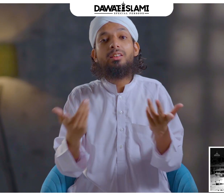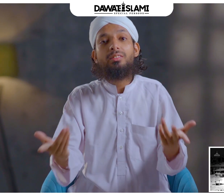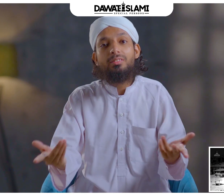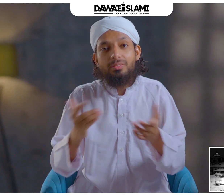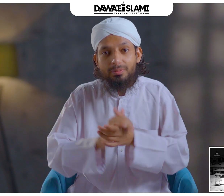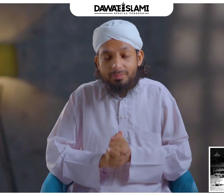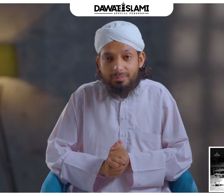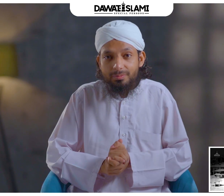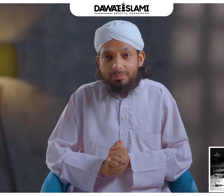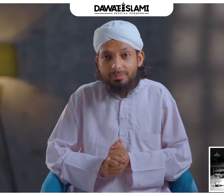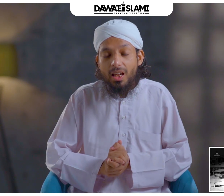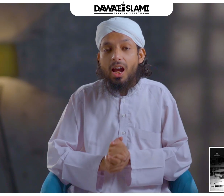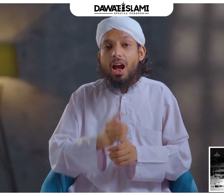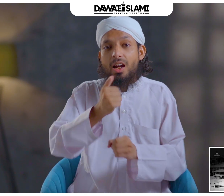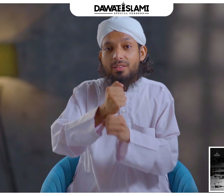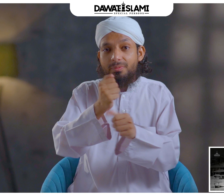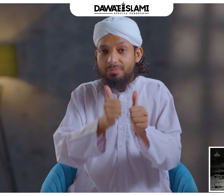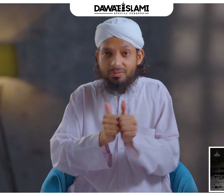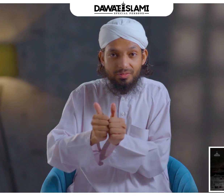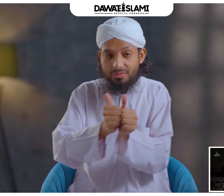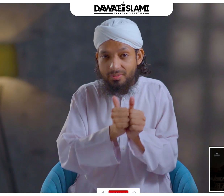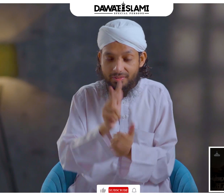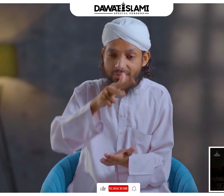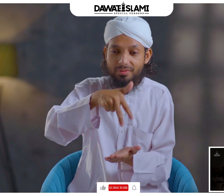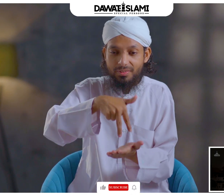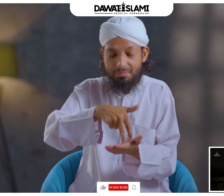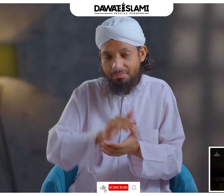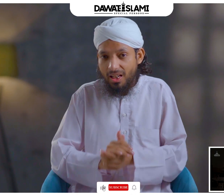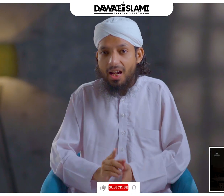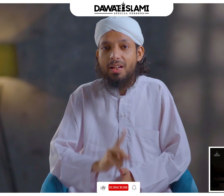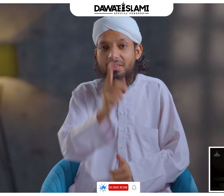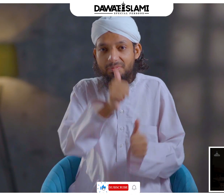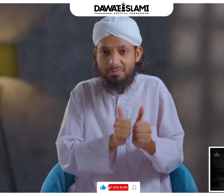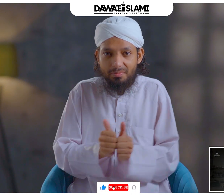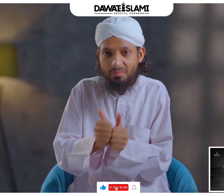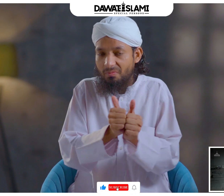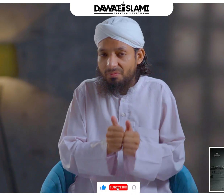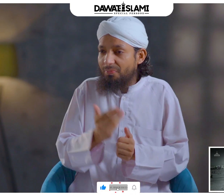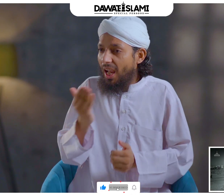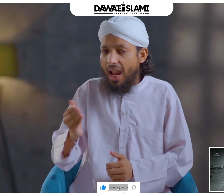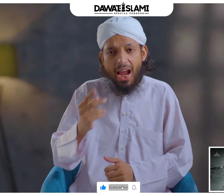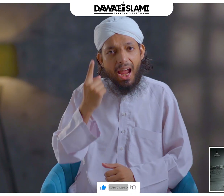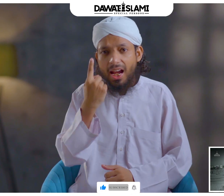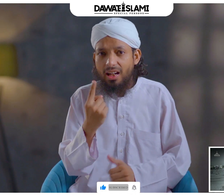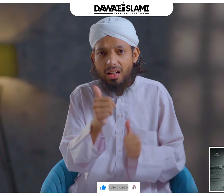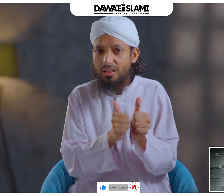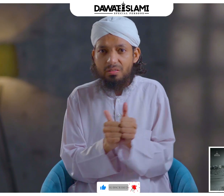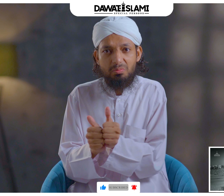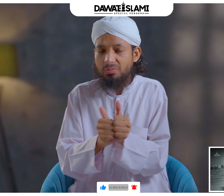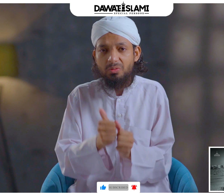تو آج ابو ذر کے ماتم میں مدینے کا کیا حال ہوتا؟ حضرت ابو ذر غفاری رضی اللہ تعالیٰ عنہ بے